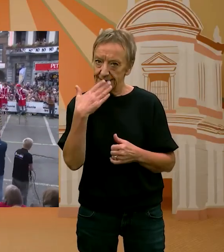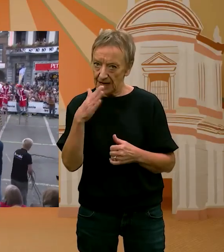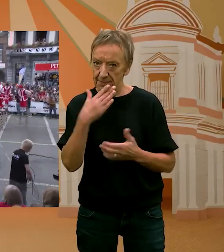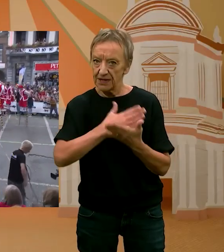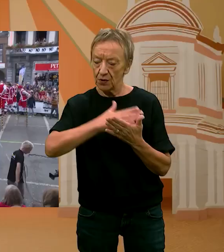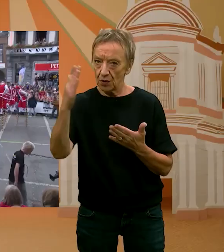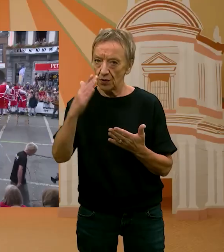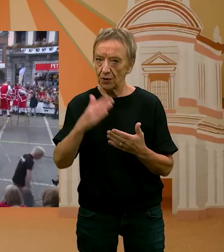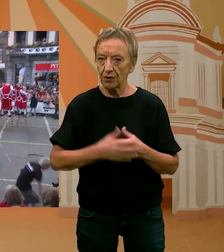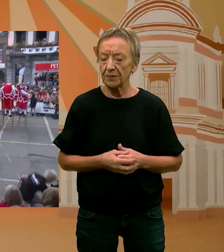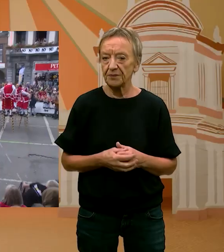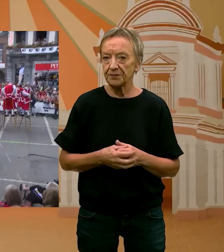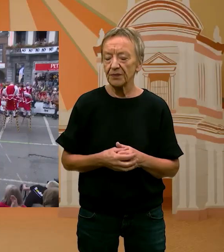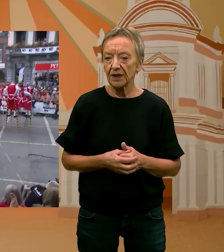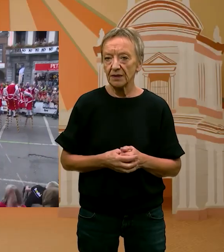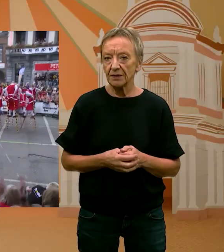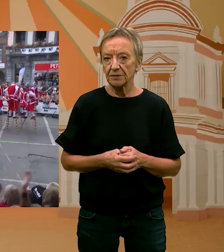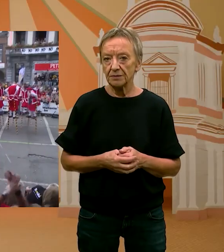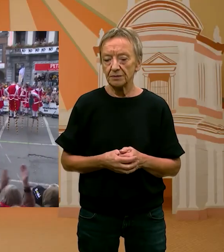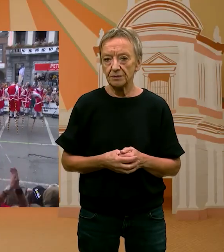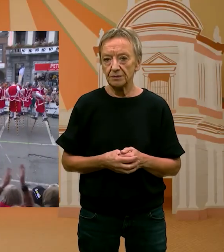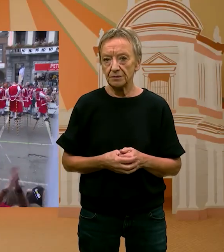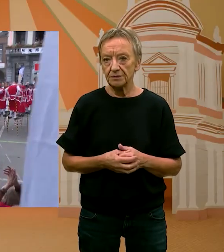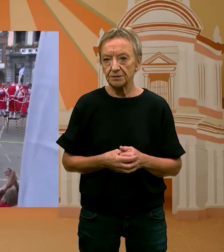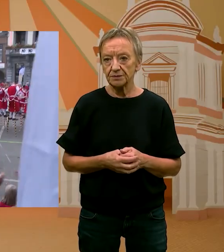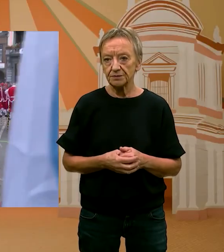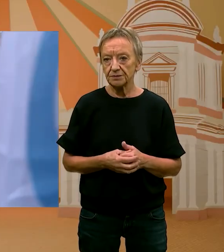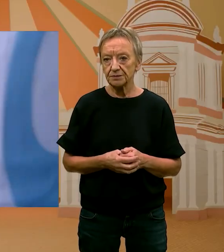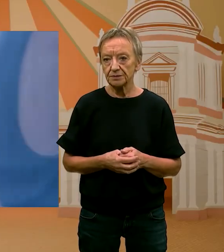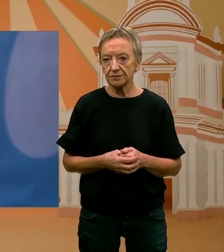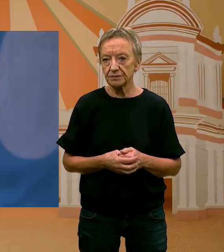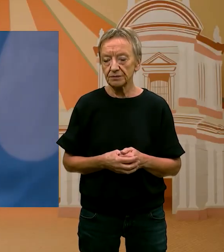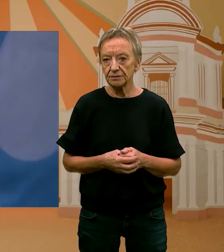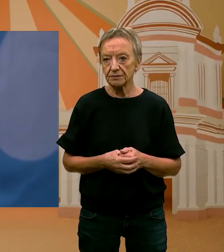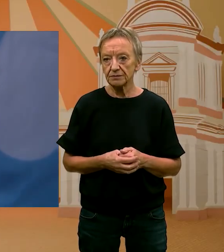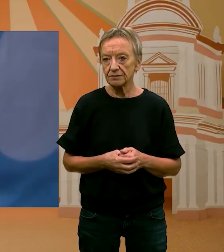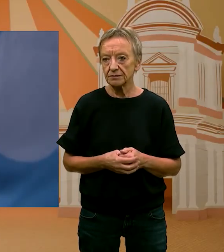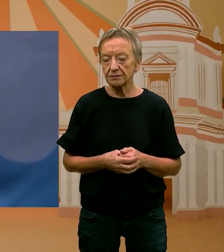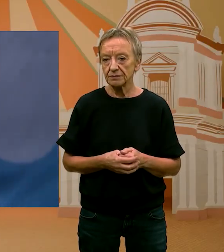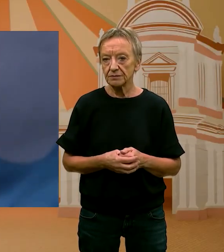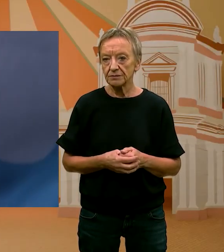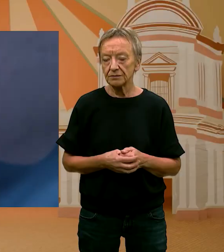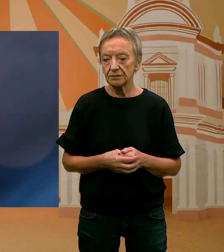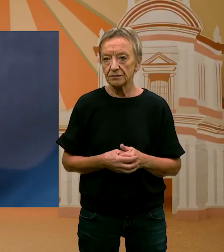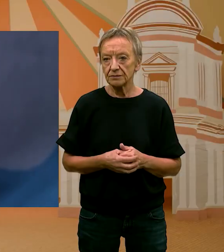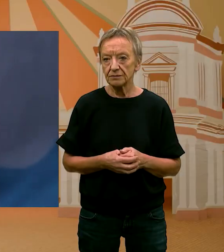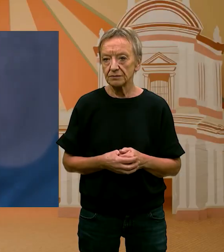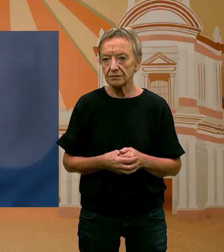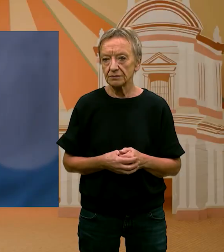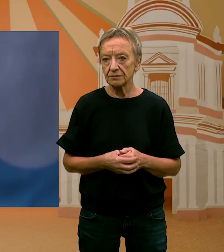depuis super longtemps et qui se battent pour l'équipe. On voit que c'est inscrit dans son ADN, ça c'est sûr. Et parmi les cadors, il y a des